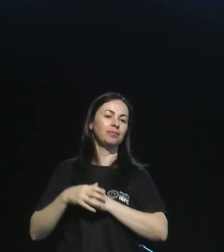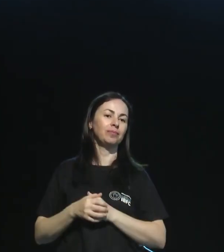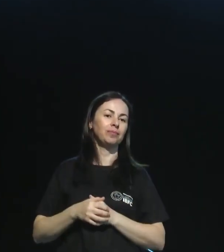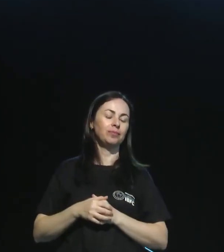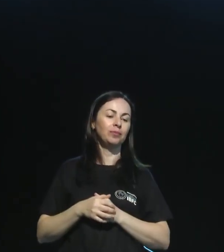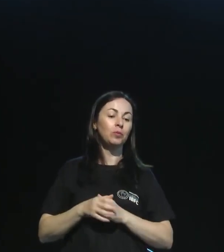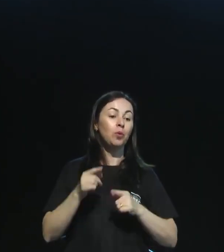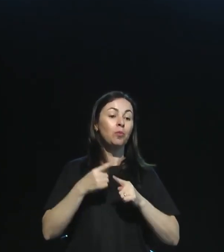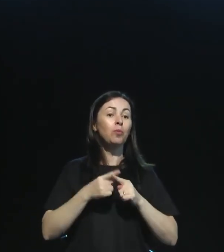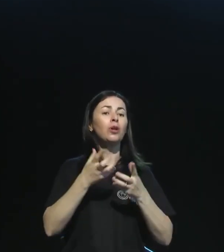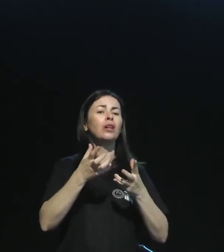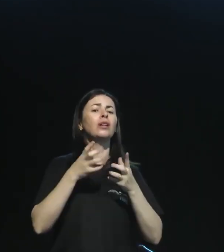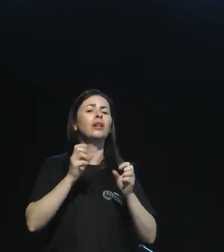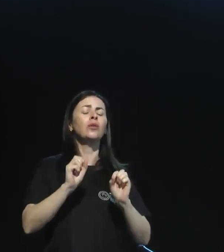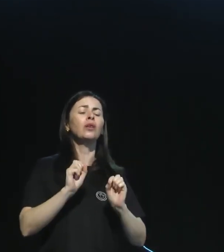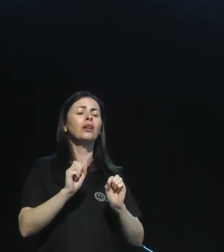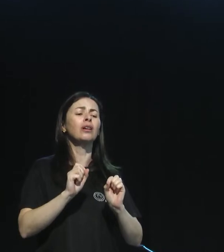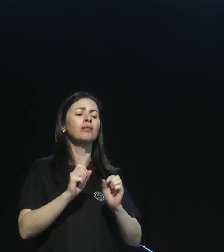Você quer ouvir?